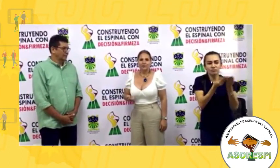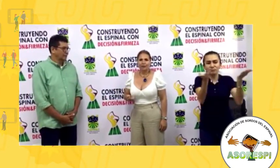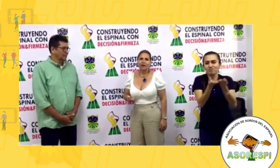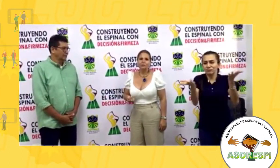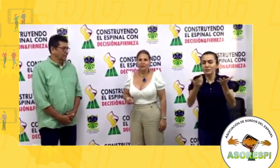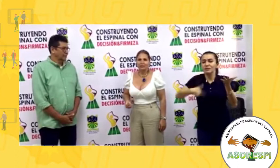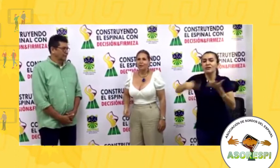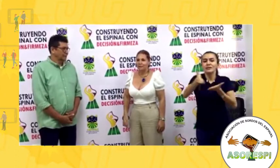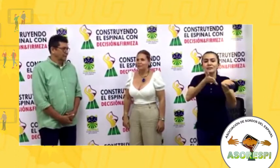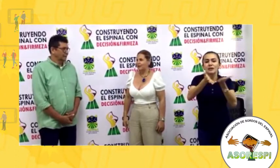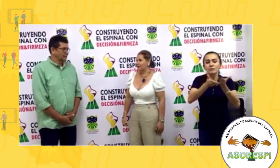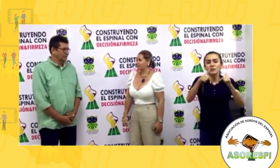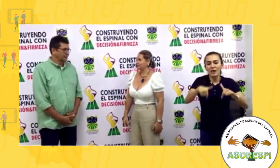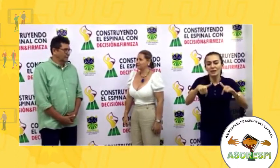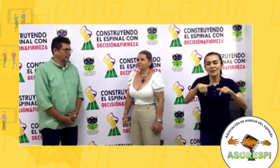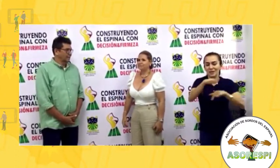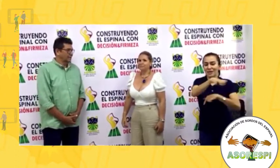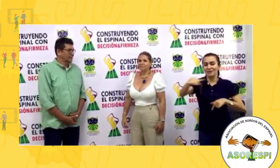estamos prestando en el municipio de La Espinal.